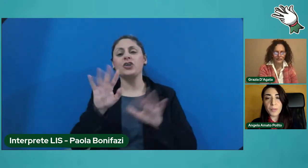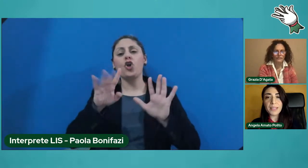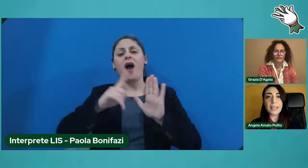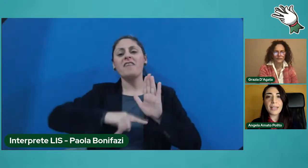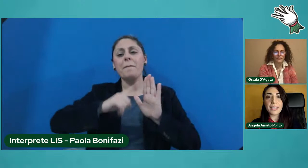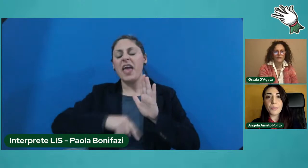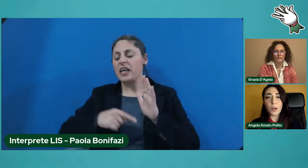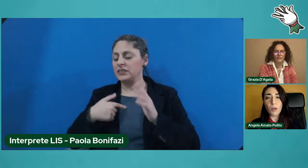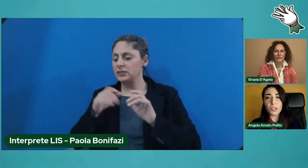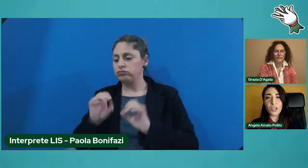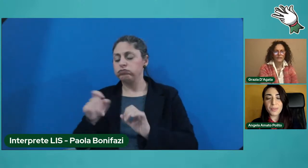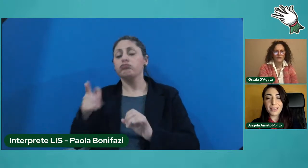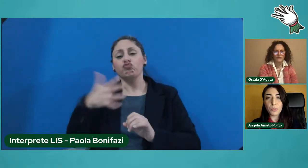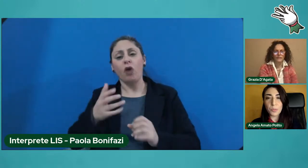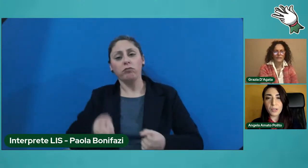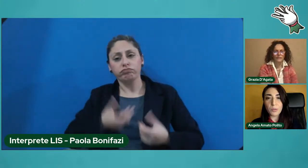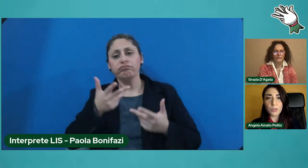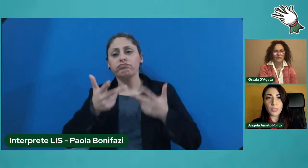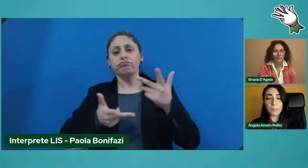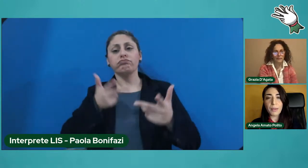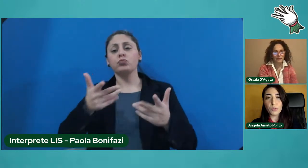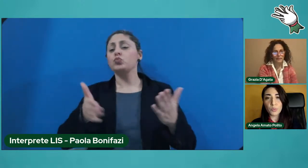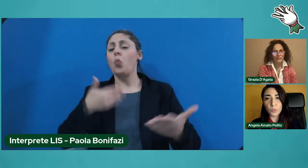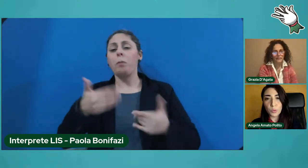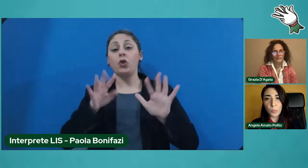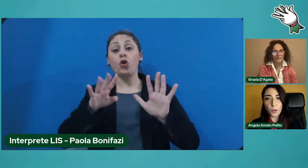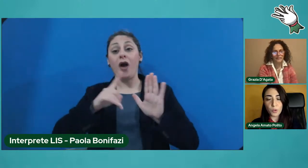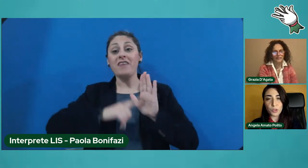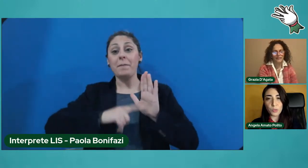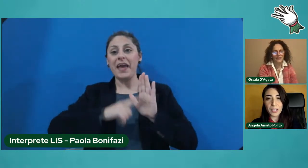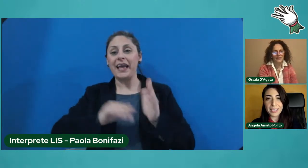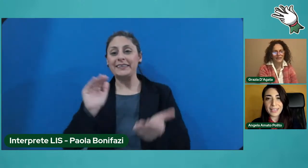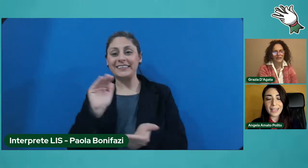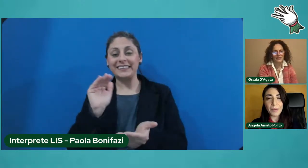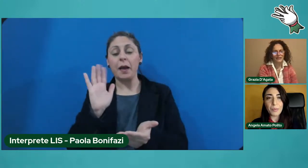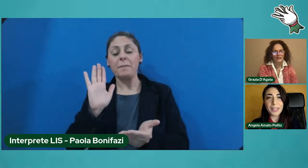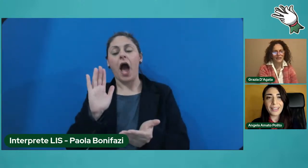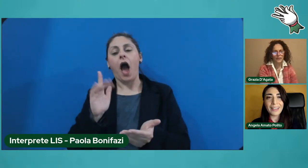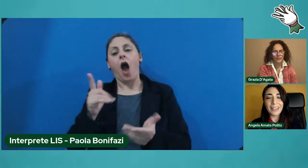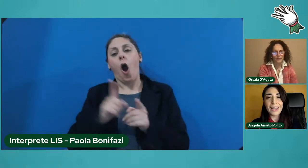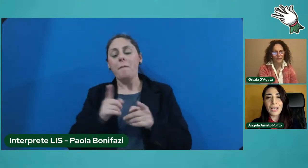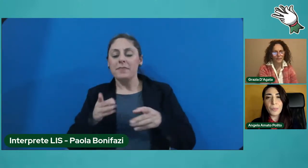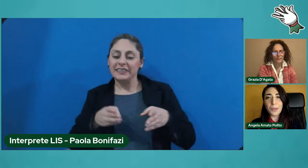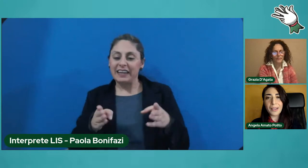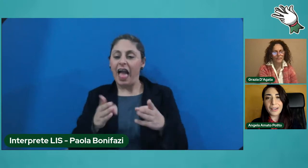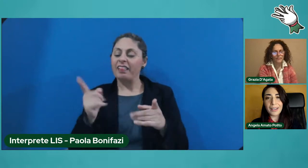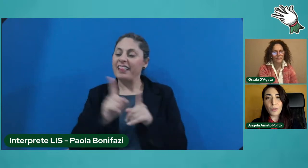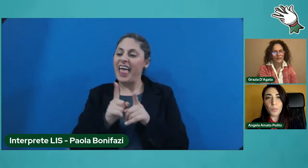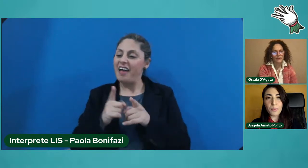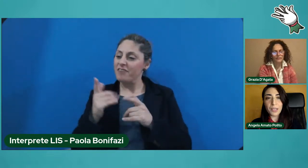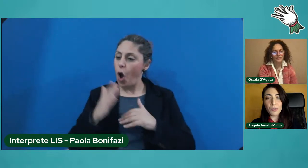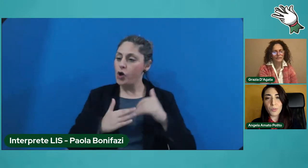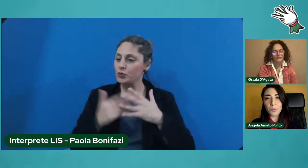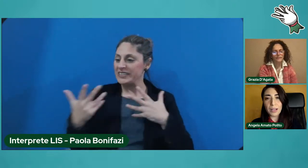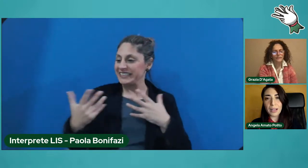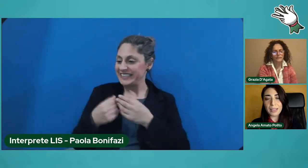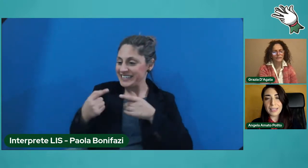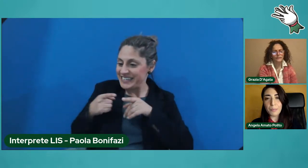primi segni, però, diciamo, è stato un percorso che abbiamo dovuto un po' costruire insieme, perché per un bambino con una